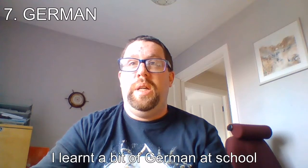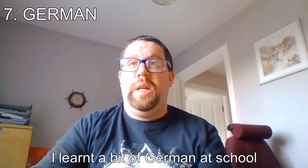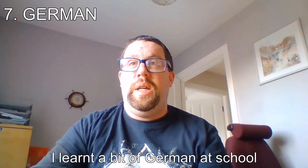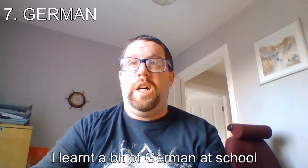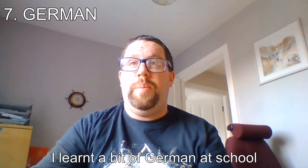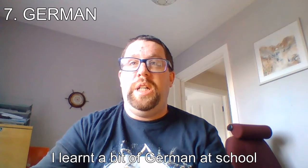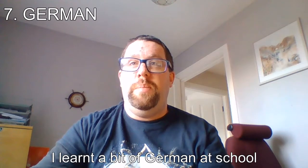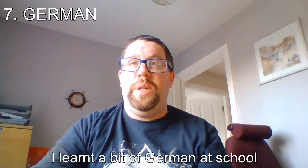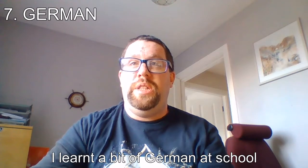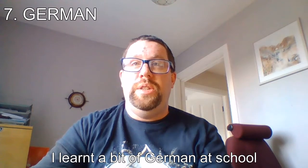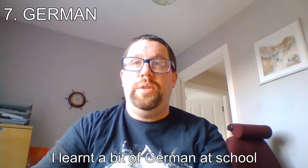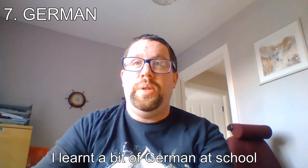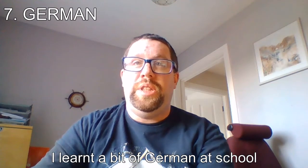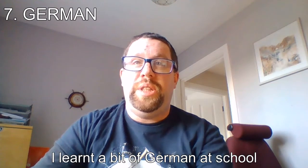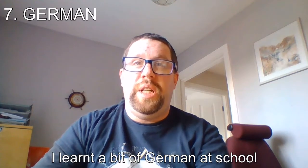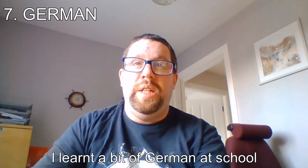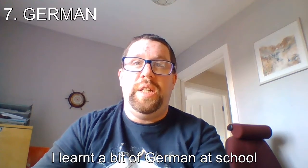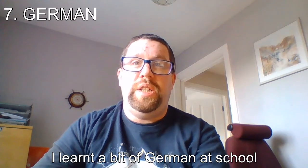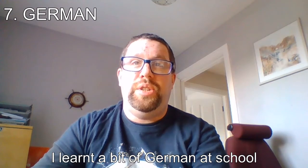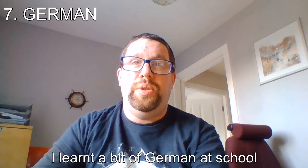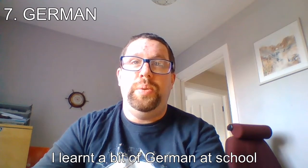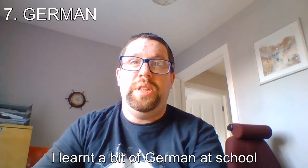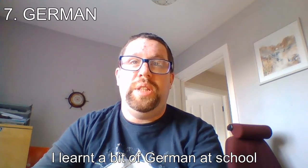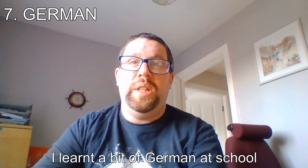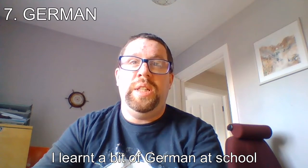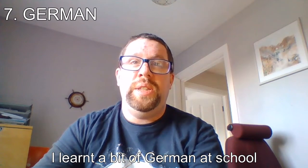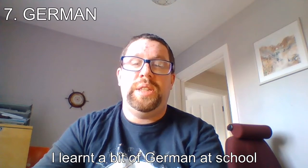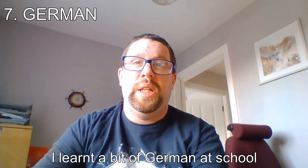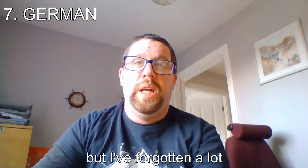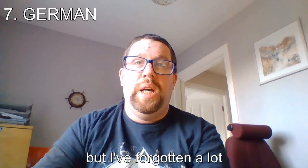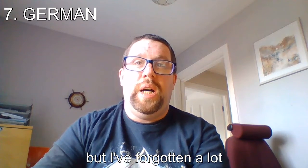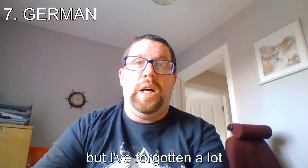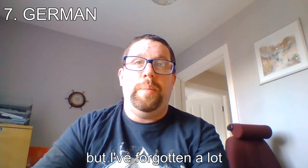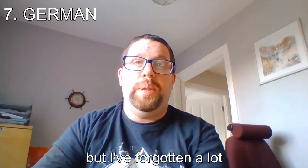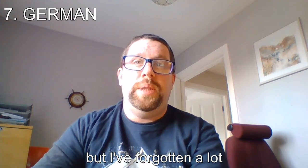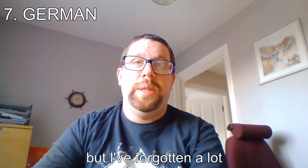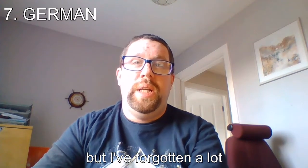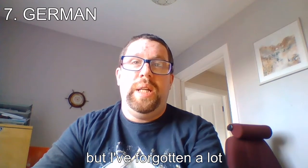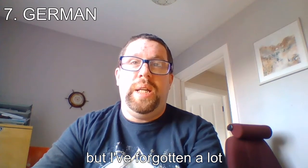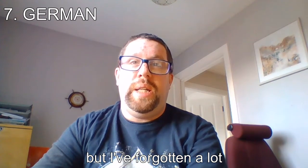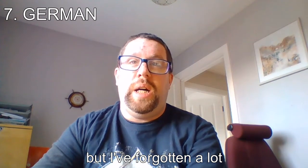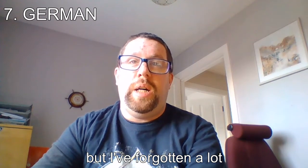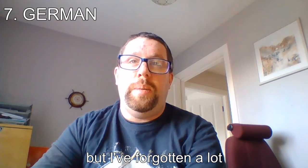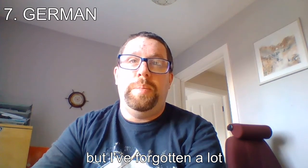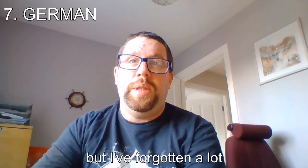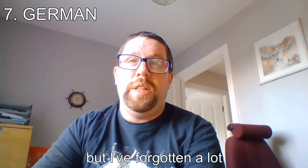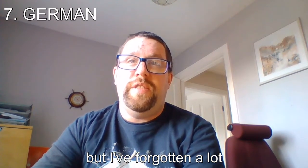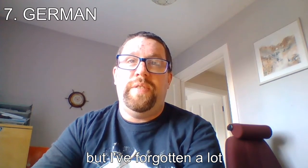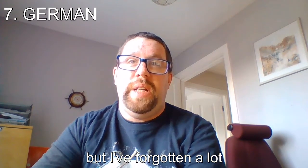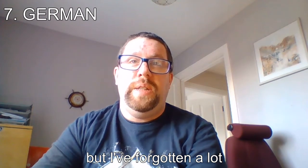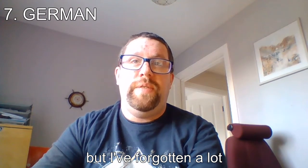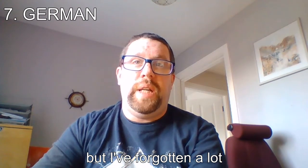Ich habe ein bisschen Deutsch in der Schule gelernt, aber ich habe viel